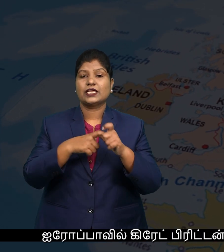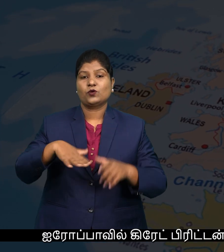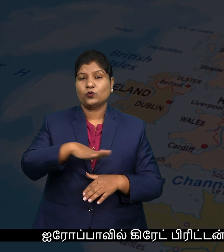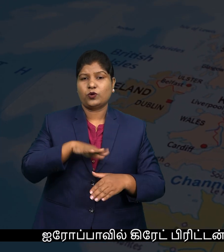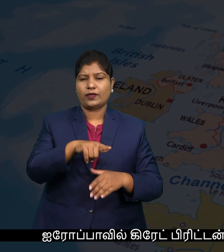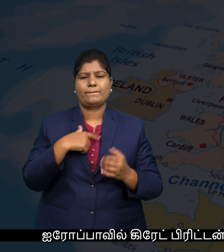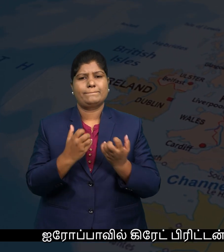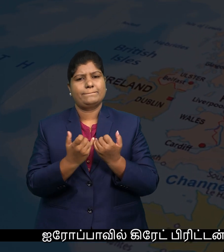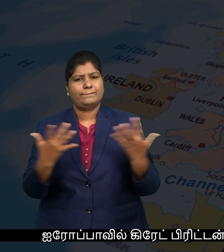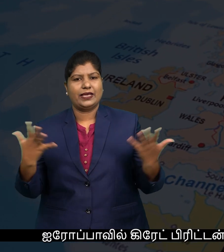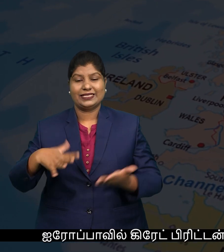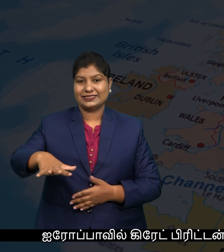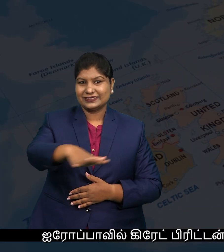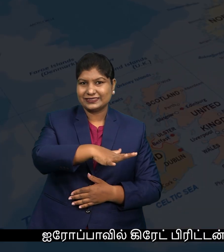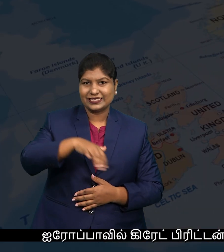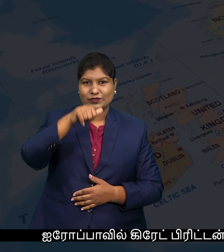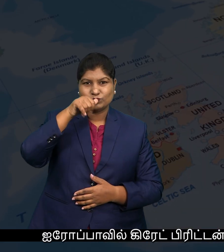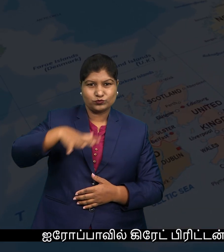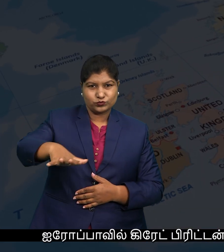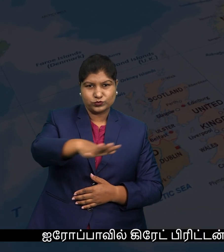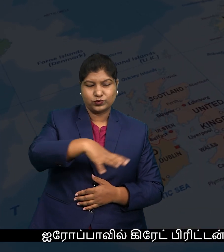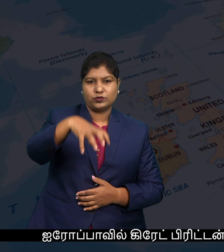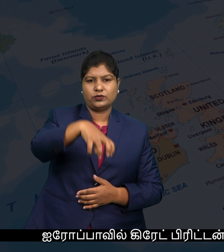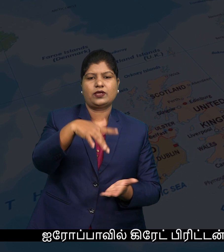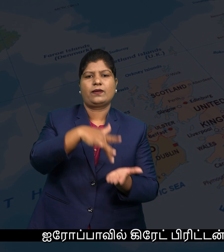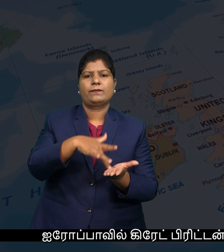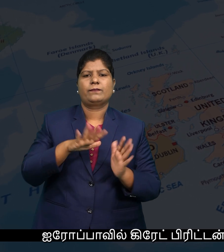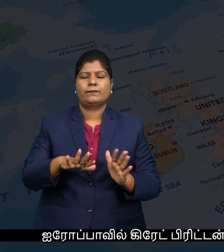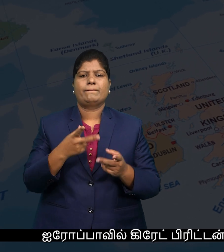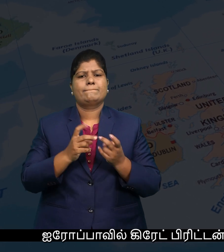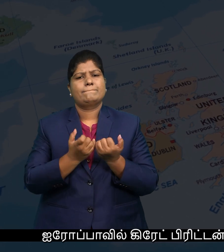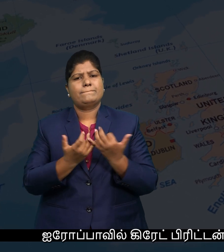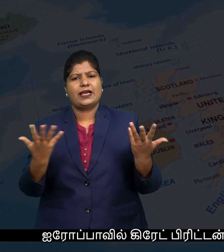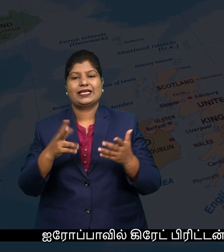ஐரோப்பாவில் கிரேட் பிரிட்டன் போன்ற பல தீவு நாடுகள் உள்ளன.